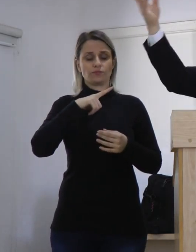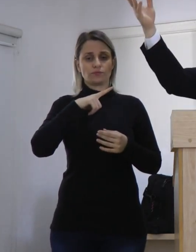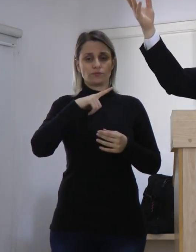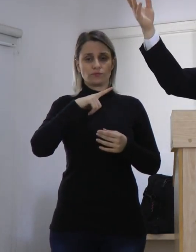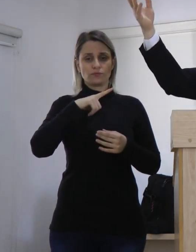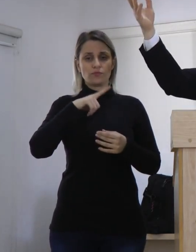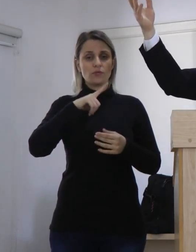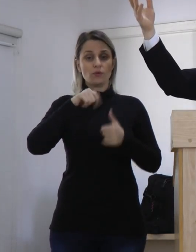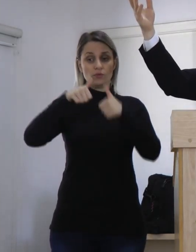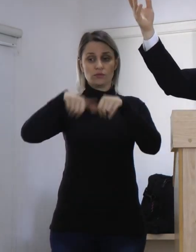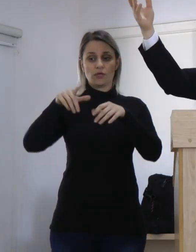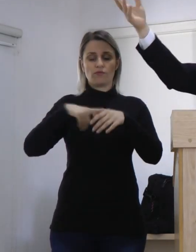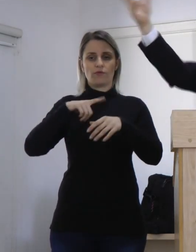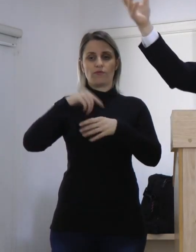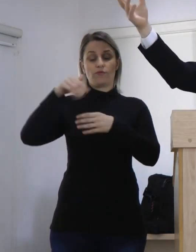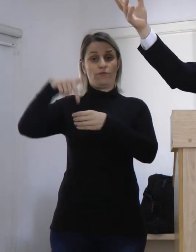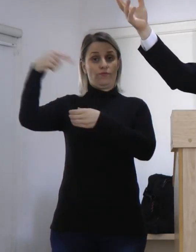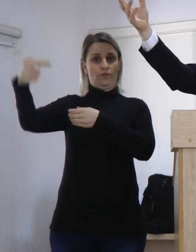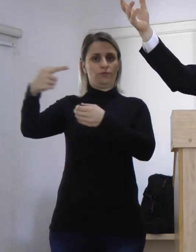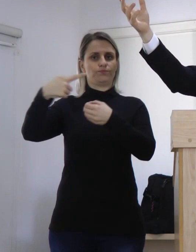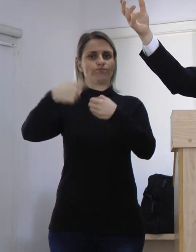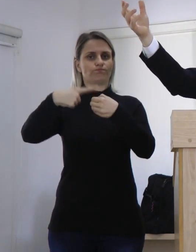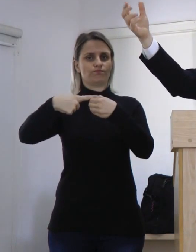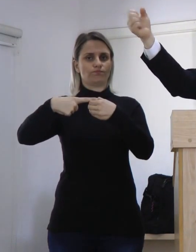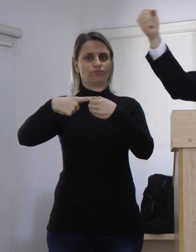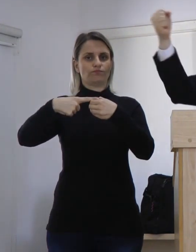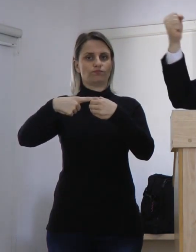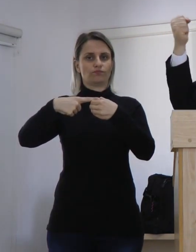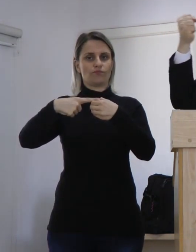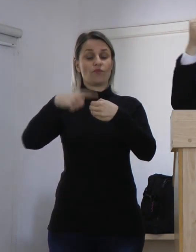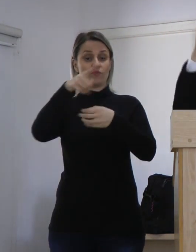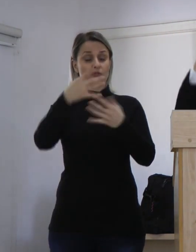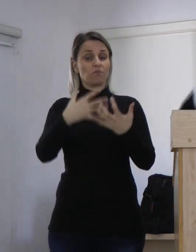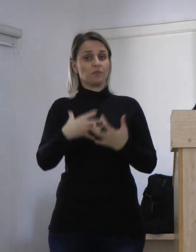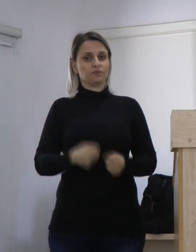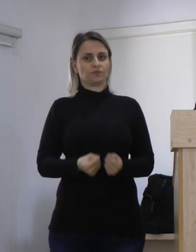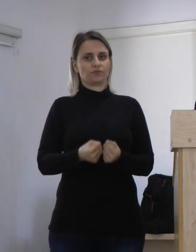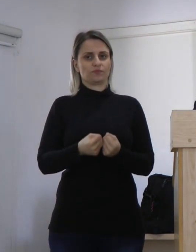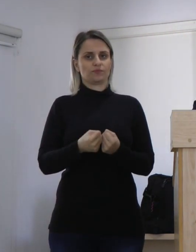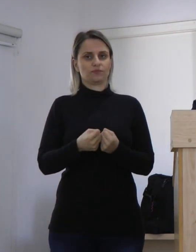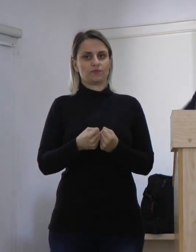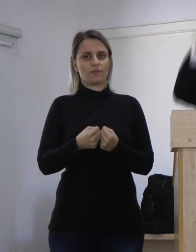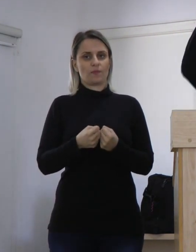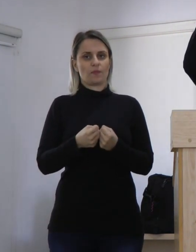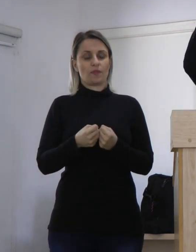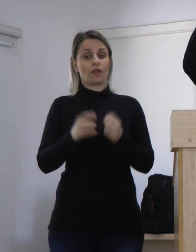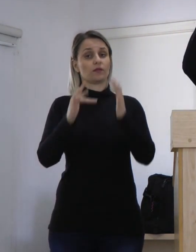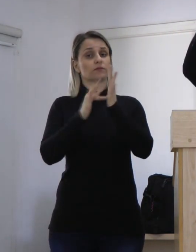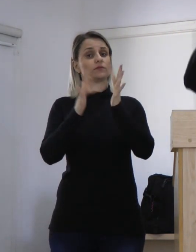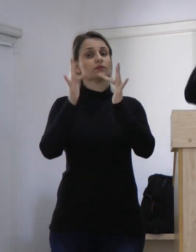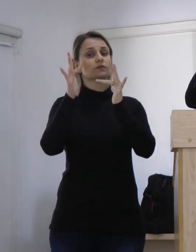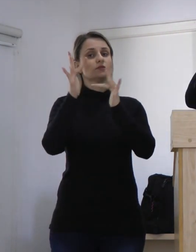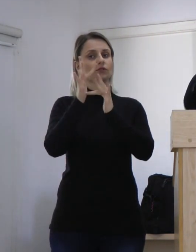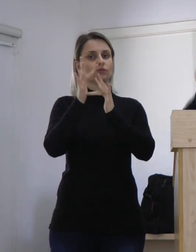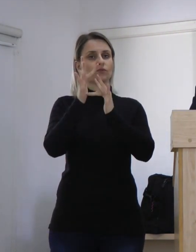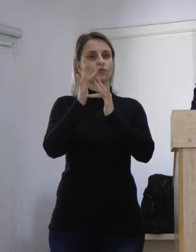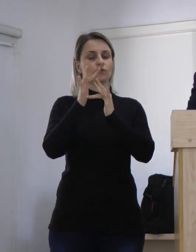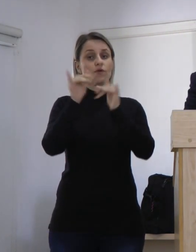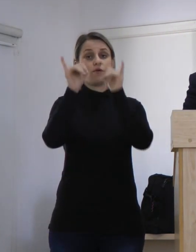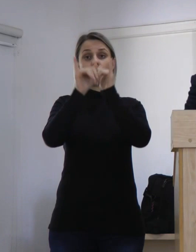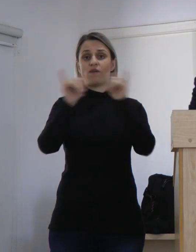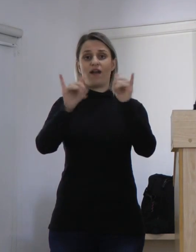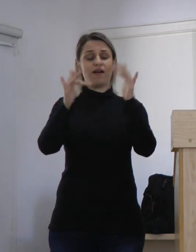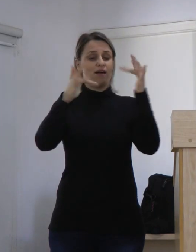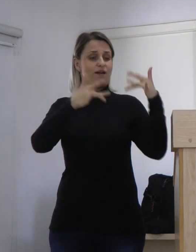estava estrangeiro, era imigrante, e tu me acolheste, tu me hospedaste. Jesus faz da caridade o único critério para